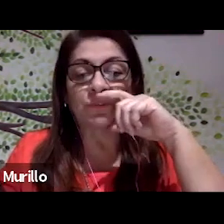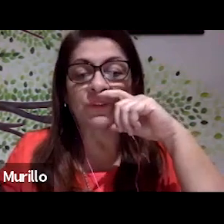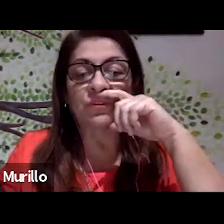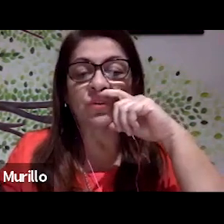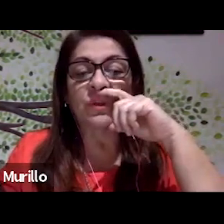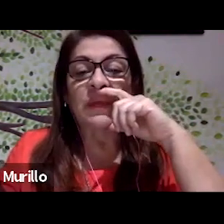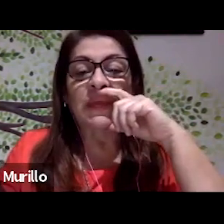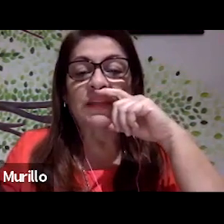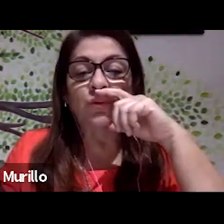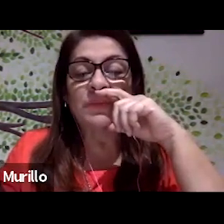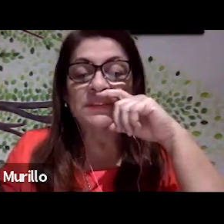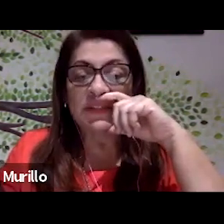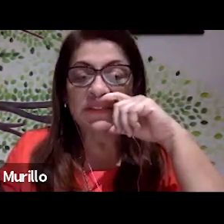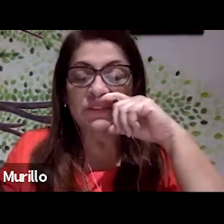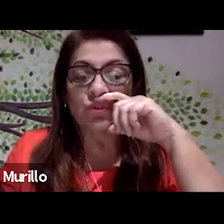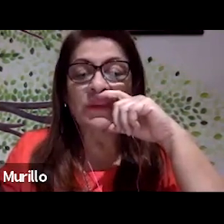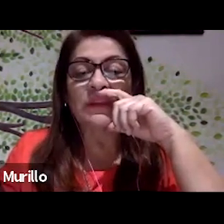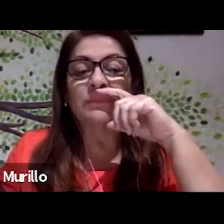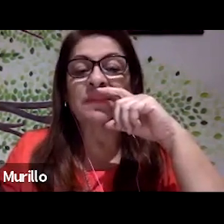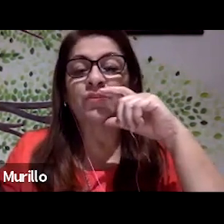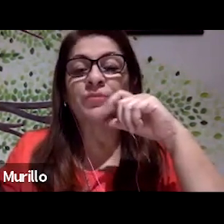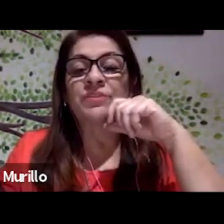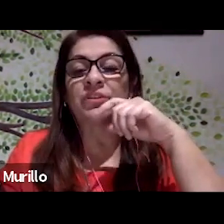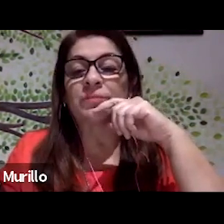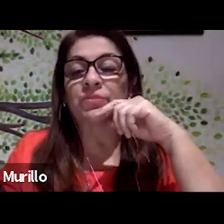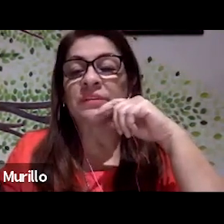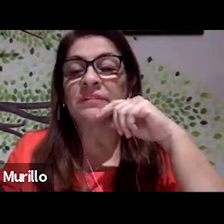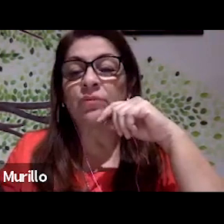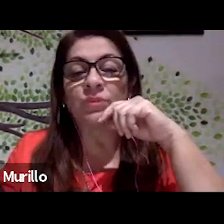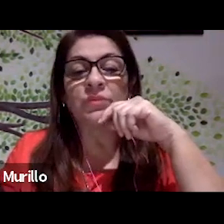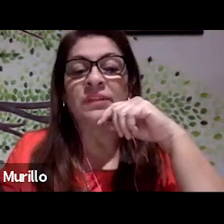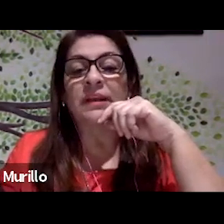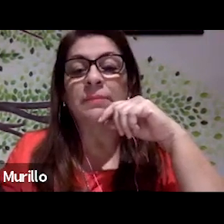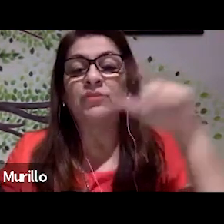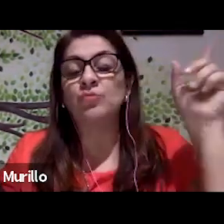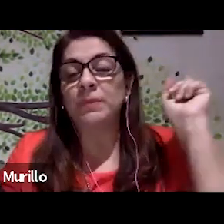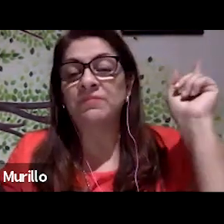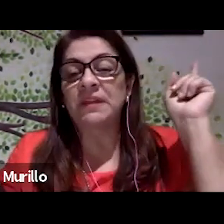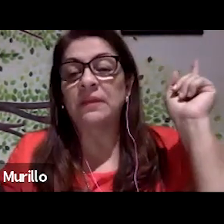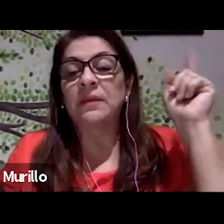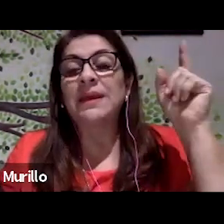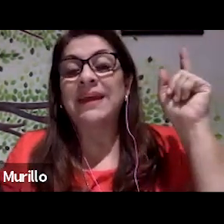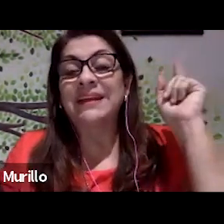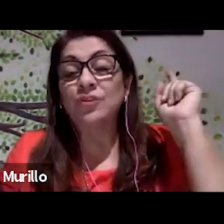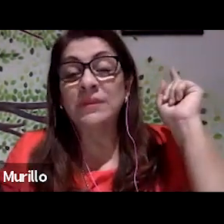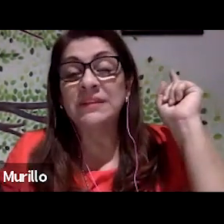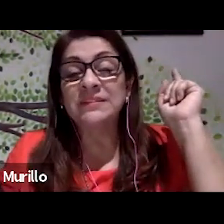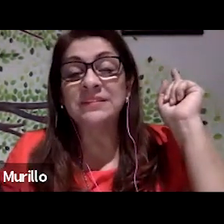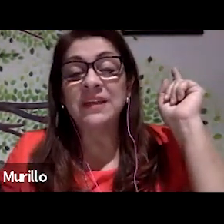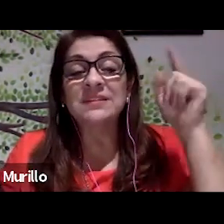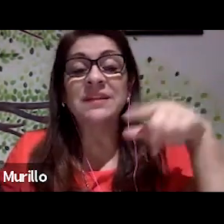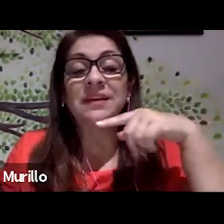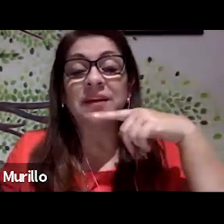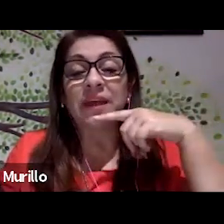un 70% En el 2007 solo en el 22% de las personas del Reino Unido tenían al menos un perfil y en el